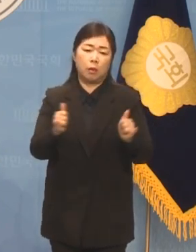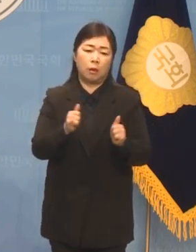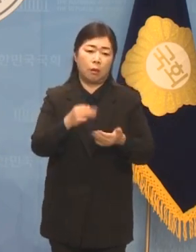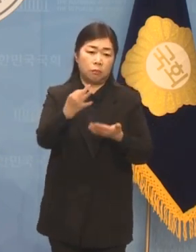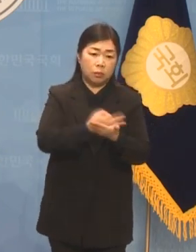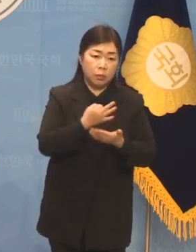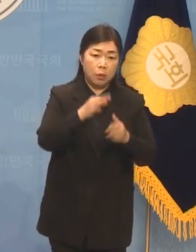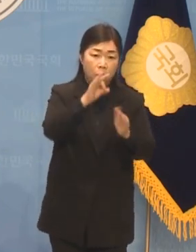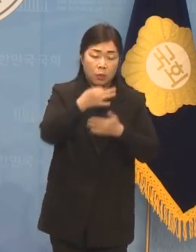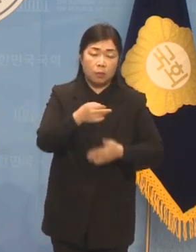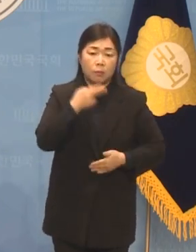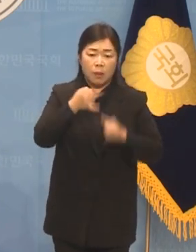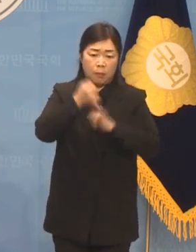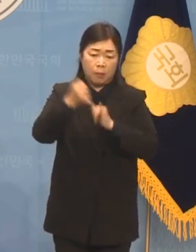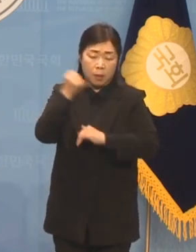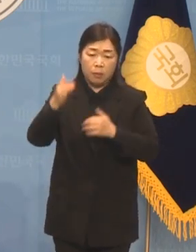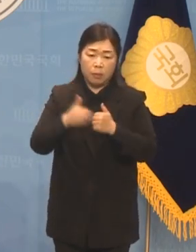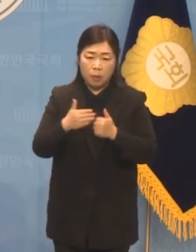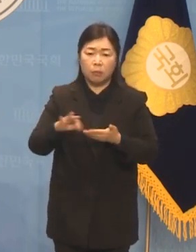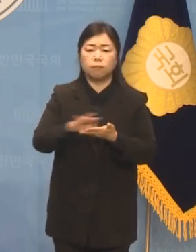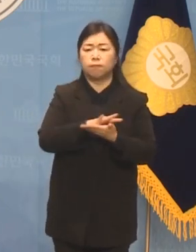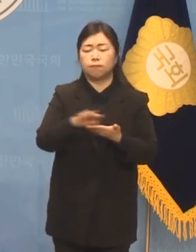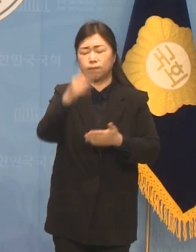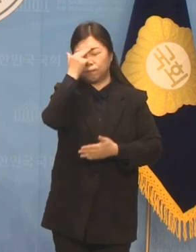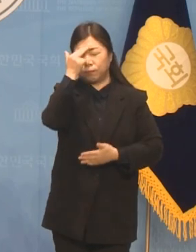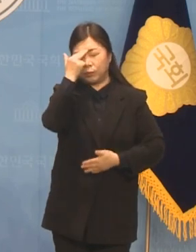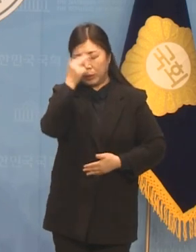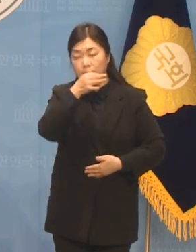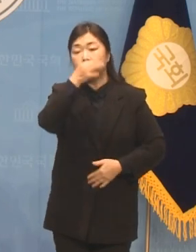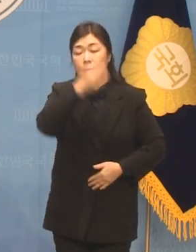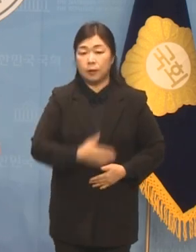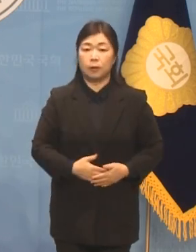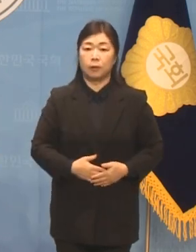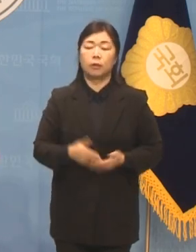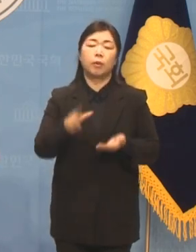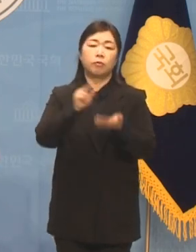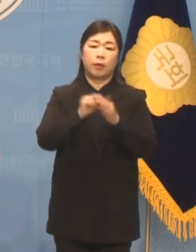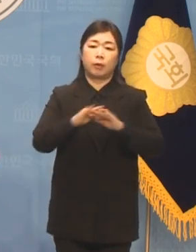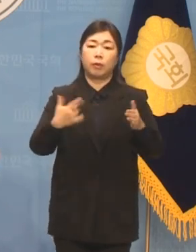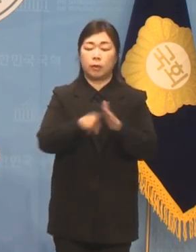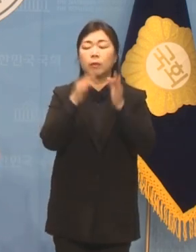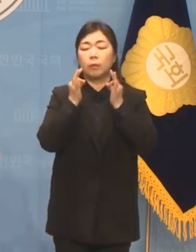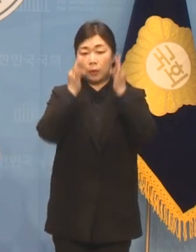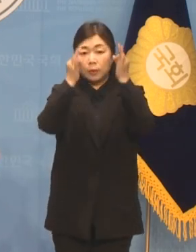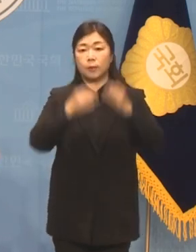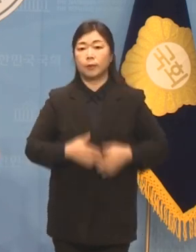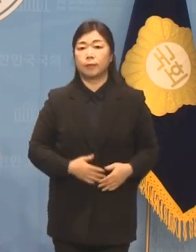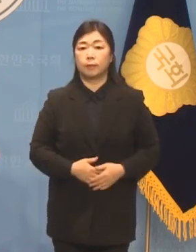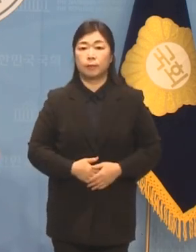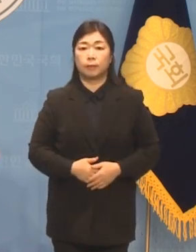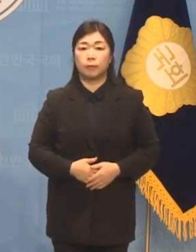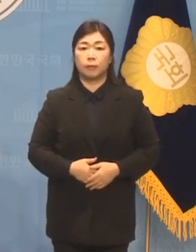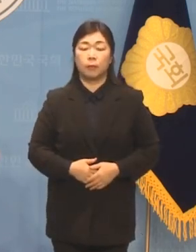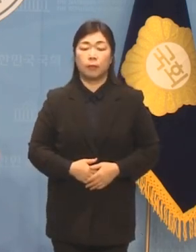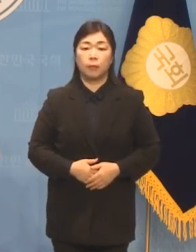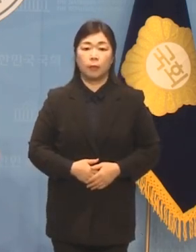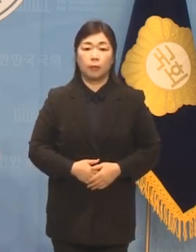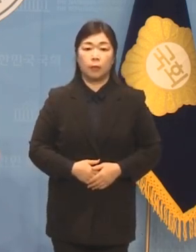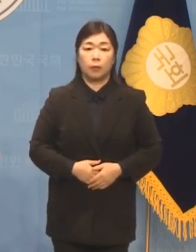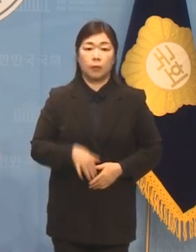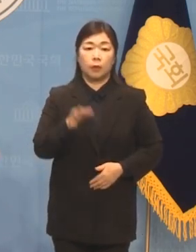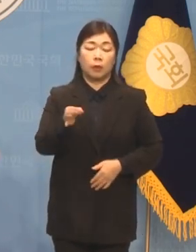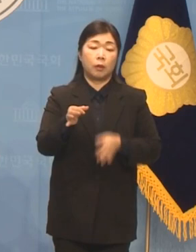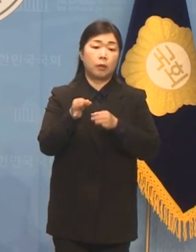저는 이 문제의 해결을 위해서 당면한 문제로서 최선을 다하겠습니다. 금투세를